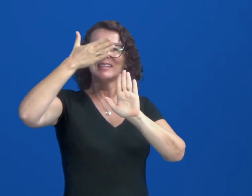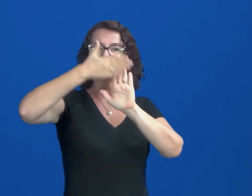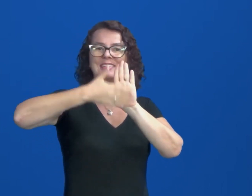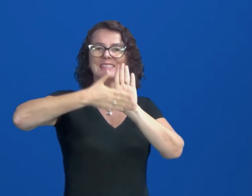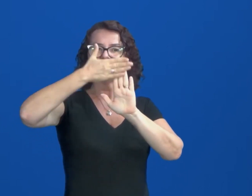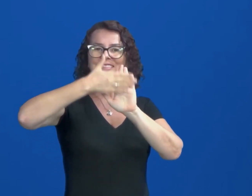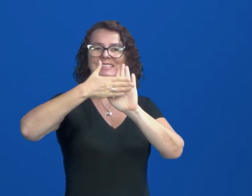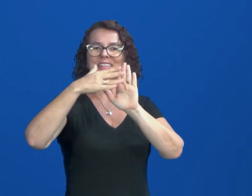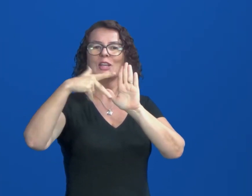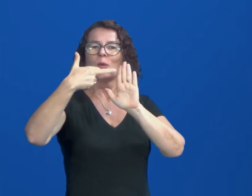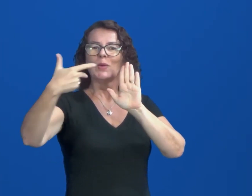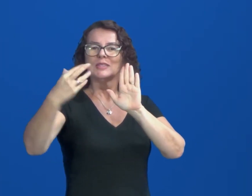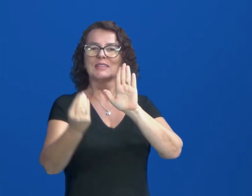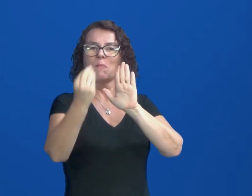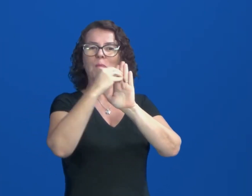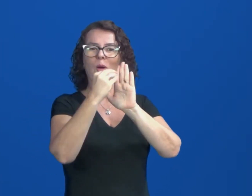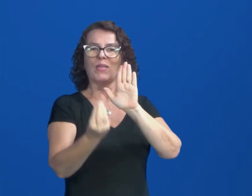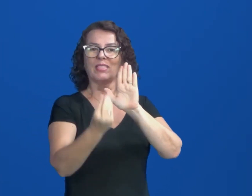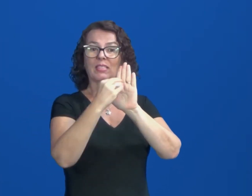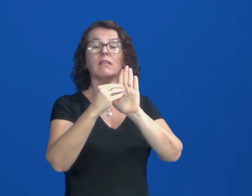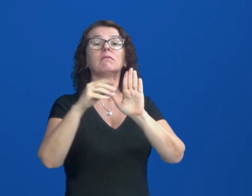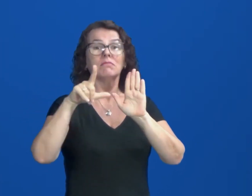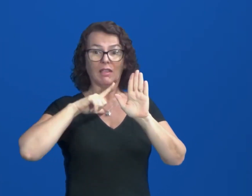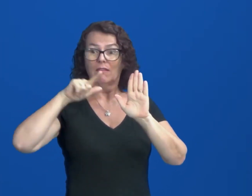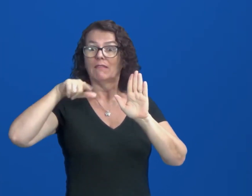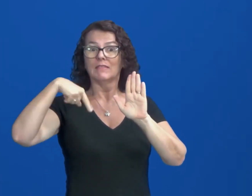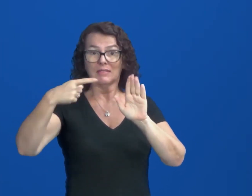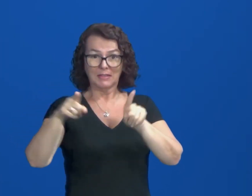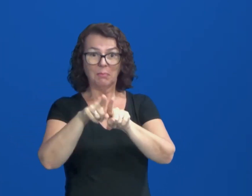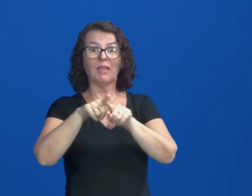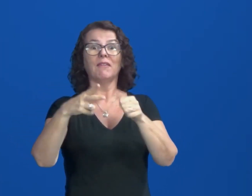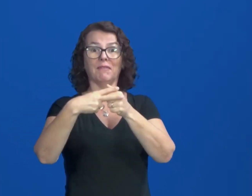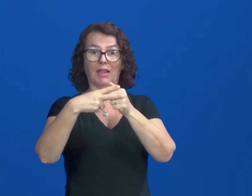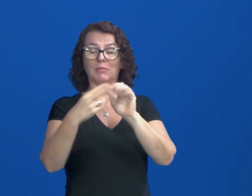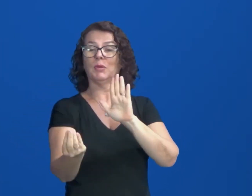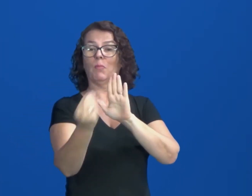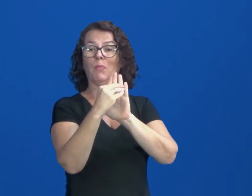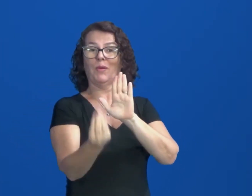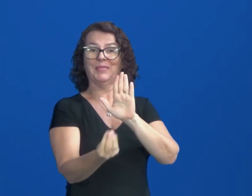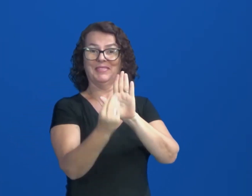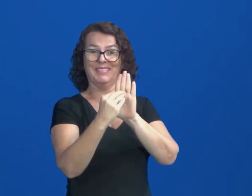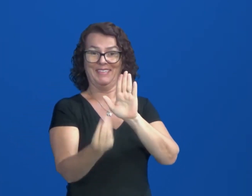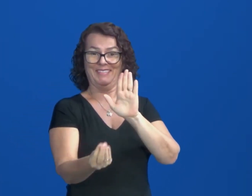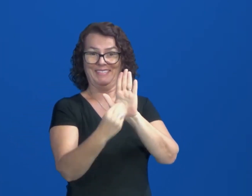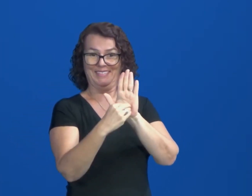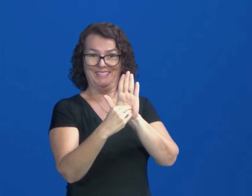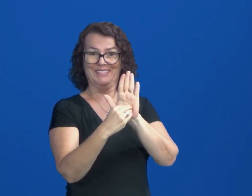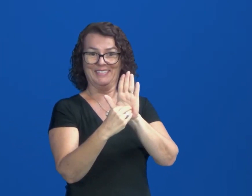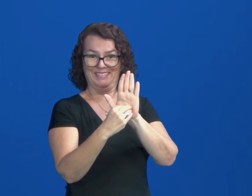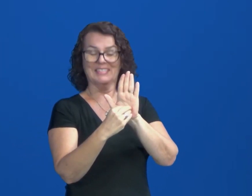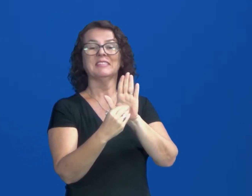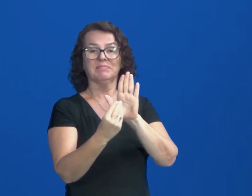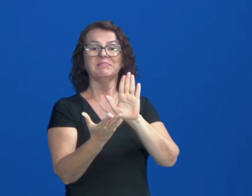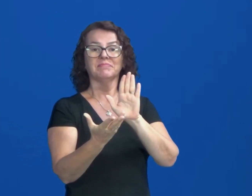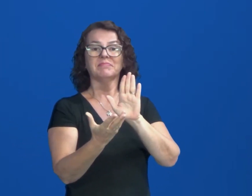aqui como base para você adicionar conteúdo. Coisas, adicionar coisas. Isso já tem um